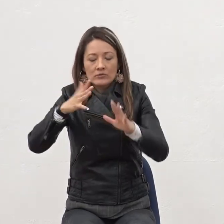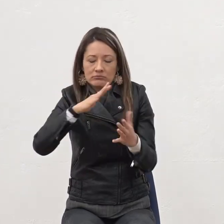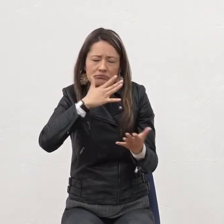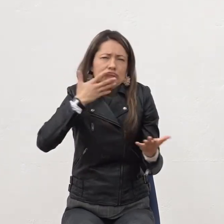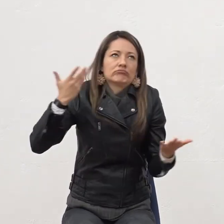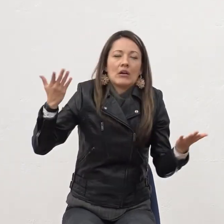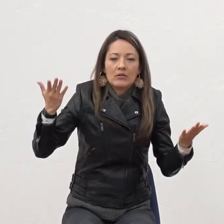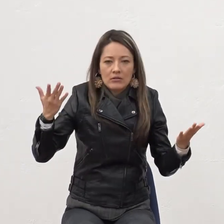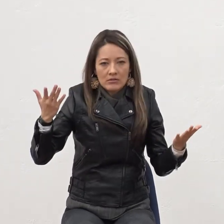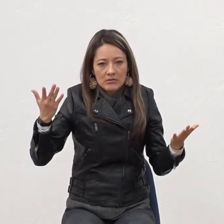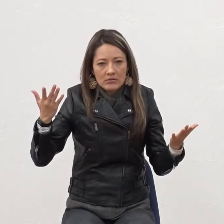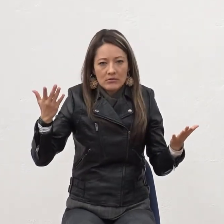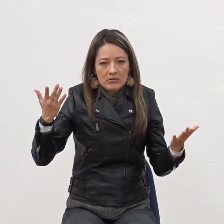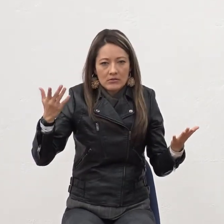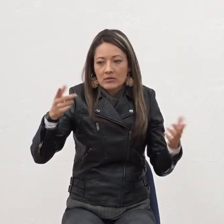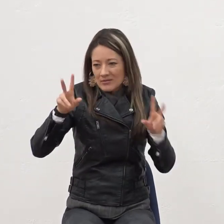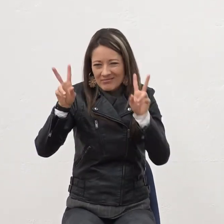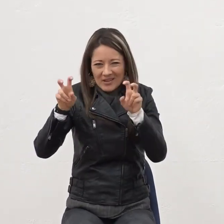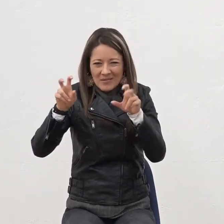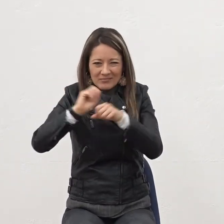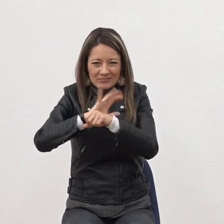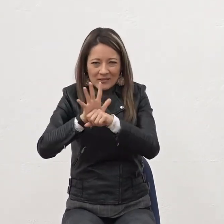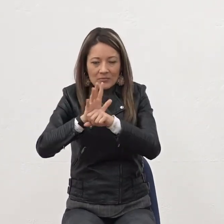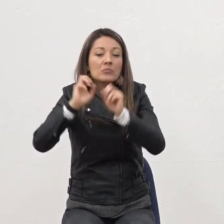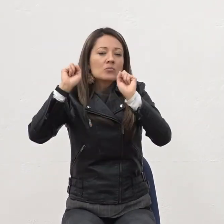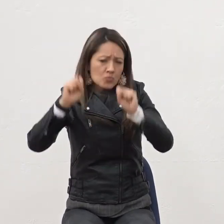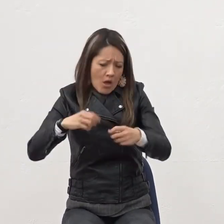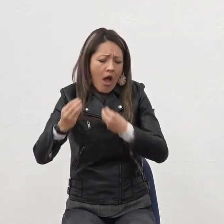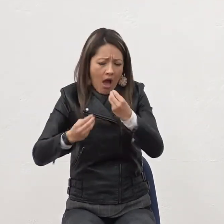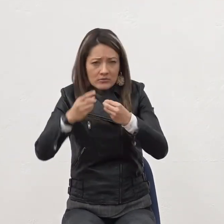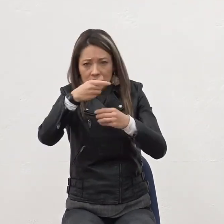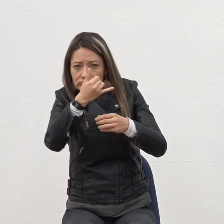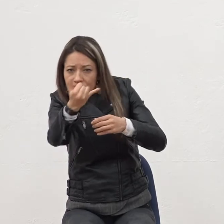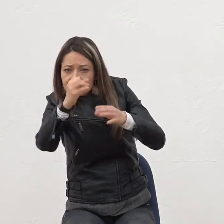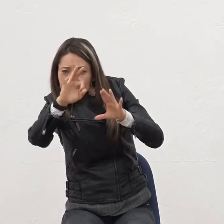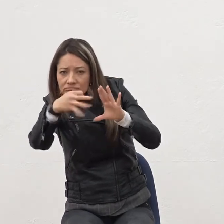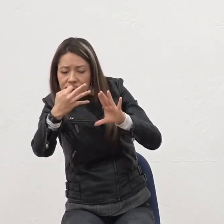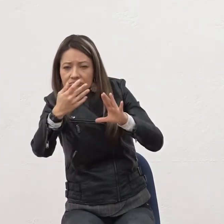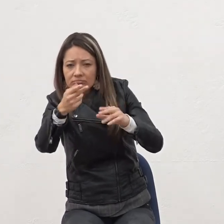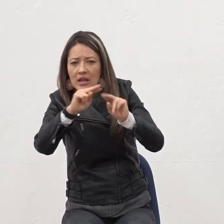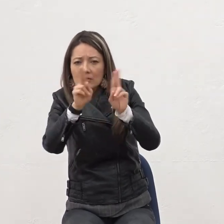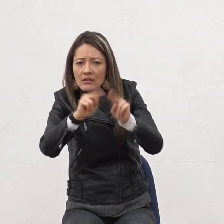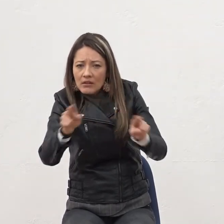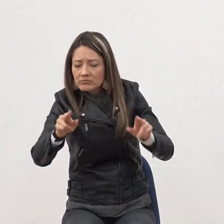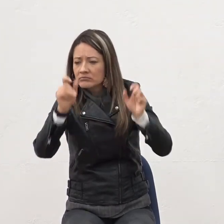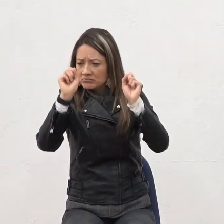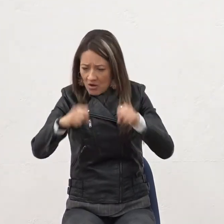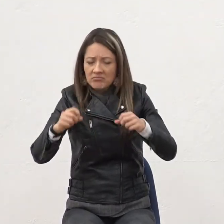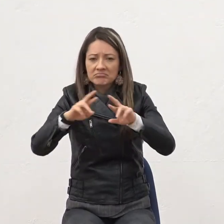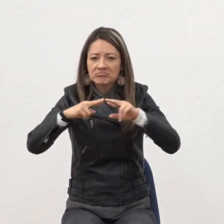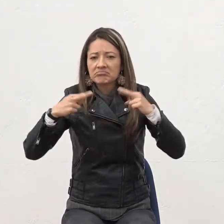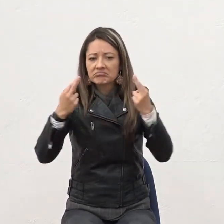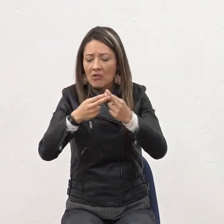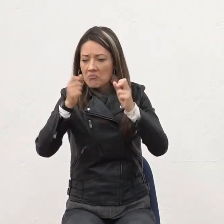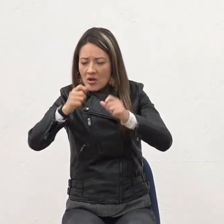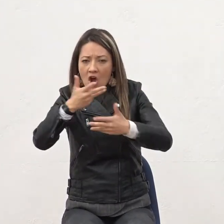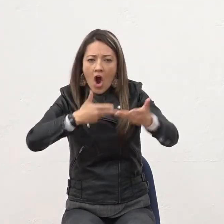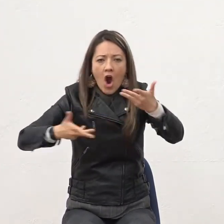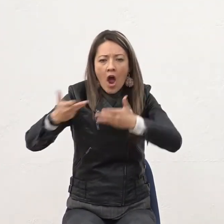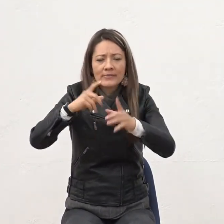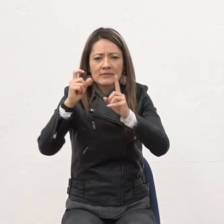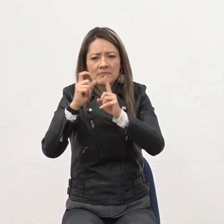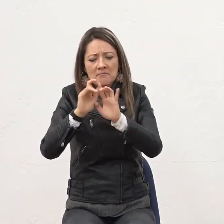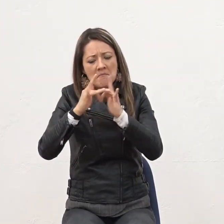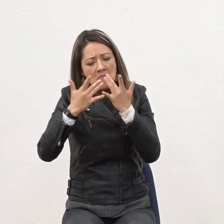aún, por el tema de la pandemia, lo podemos hacer a través de la internet, podemos reunirnos, podemos compartir la